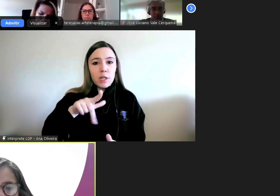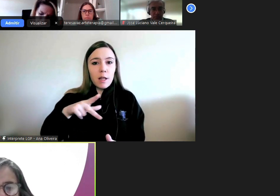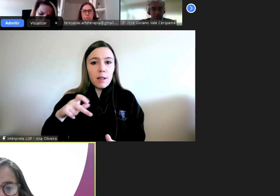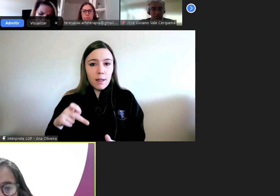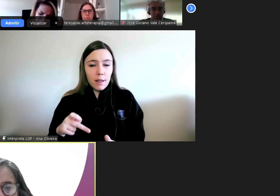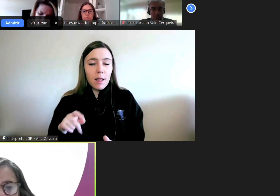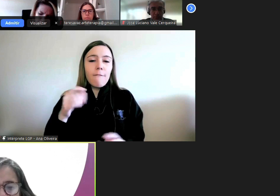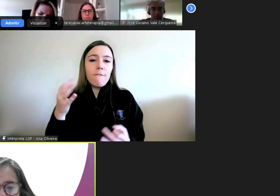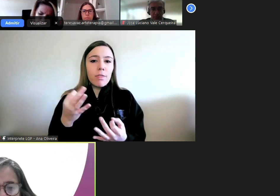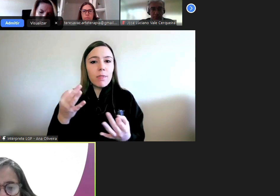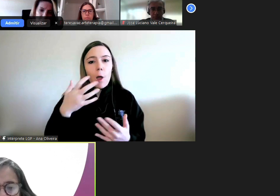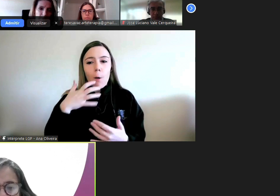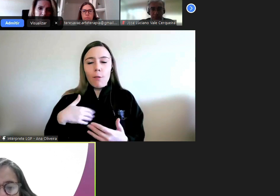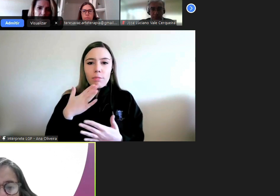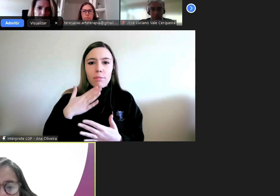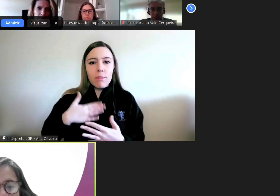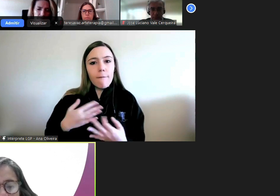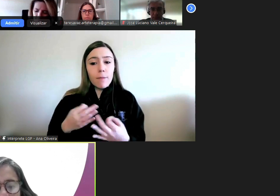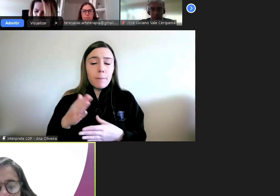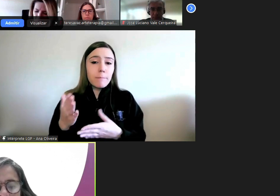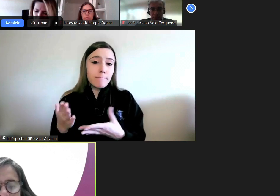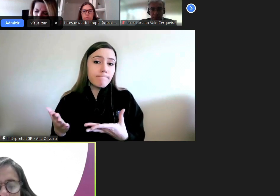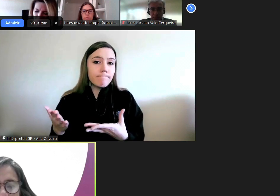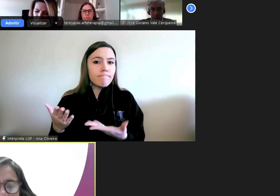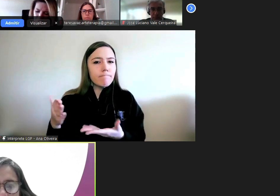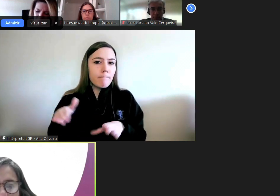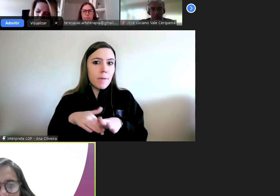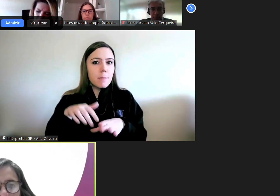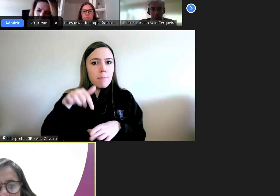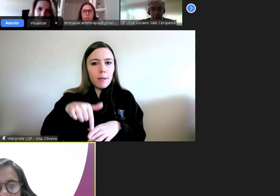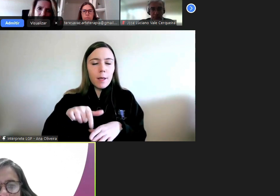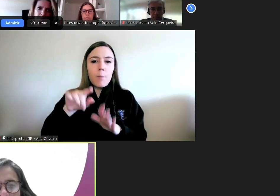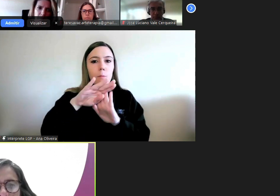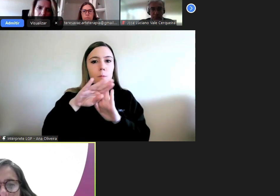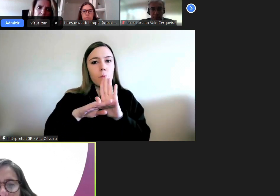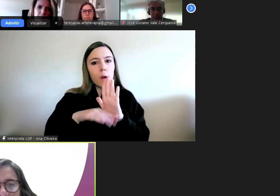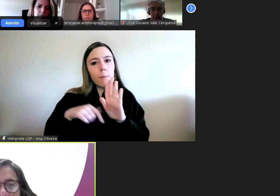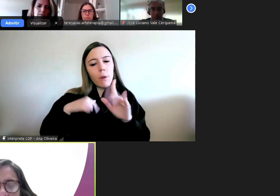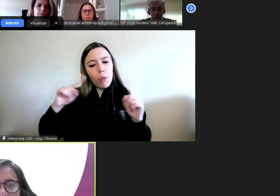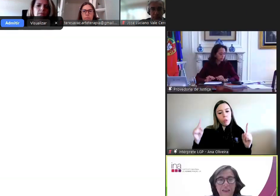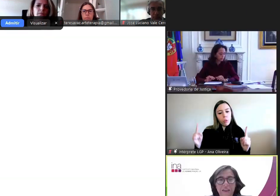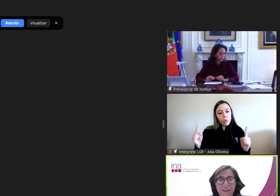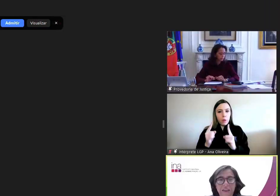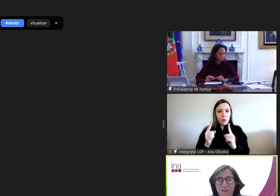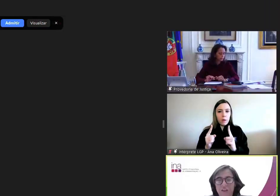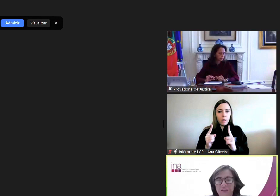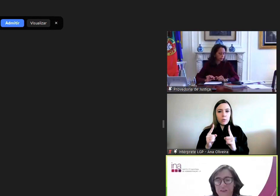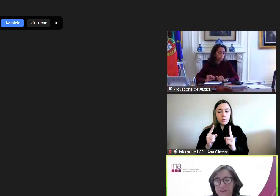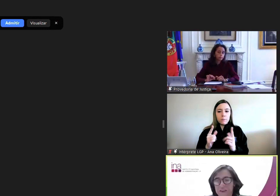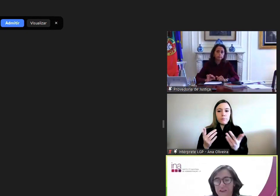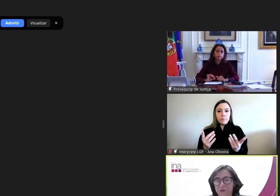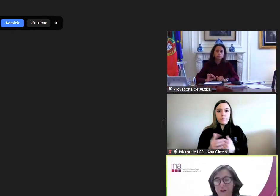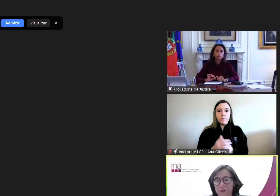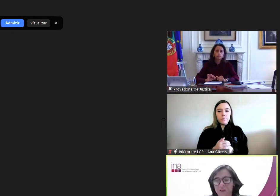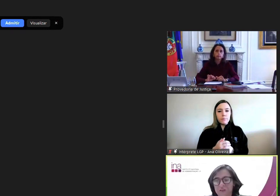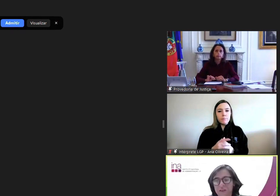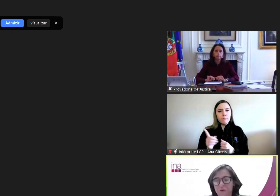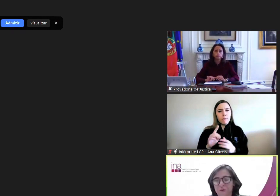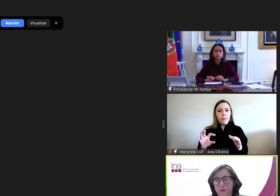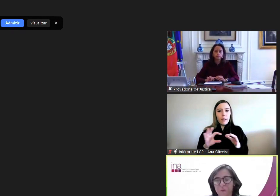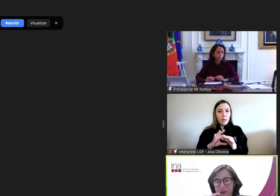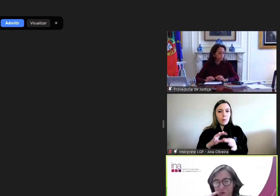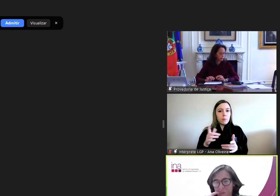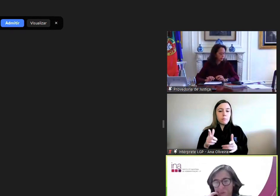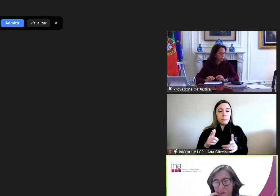com este programa que eu passarei de alguma forma a sintetizar, não tanto para aqueles que, naturalmente,